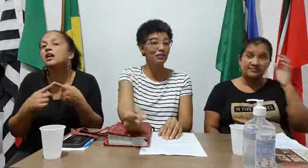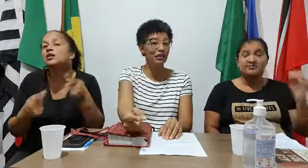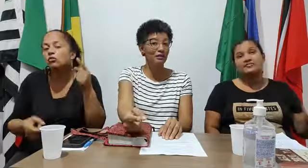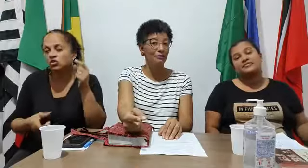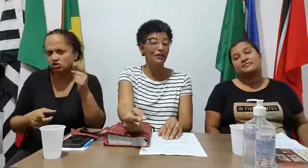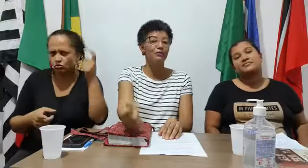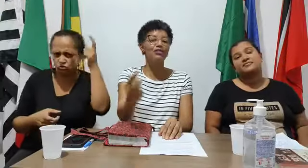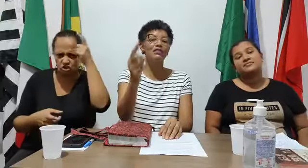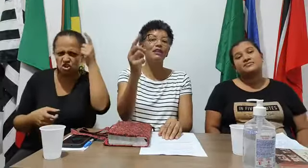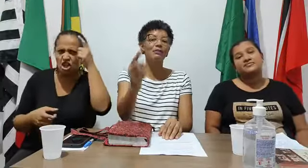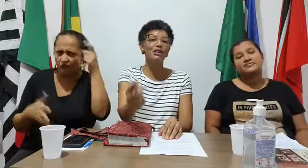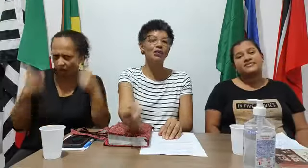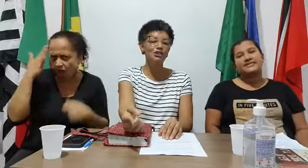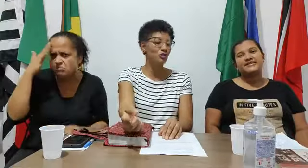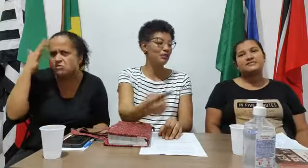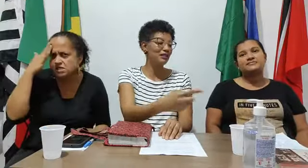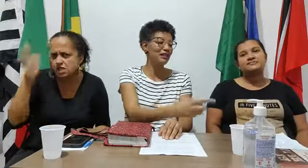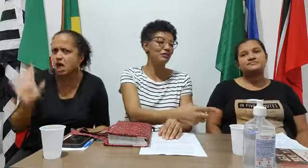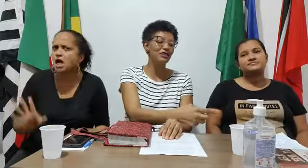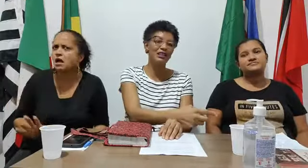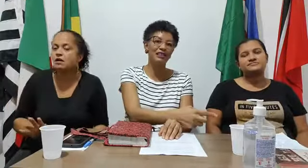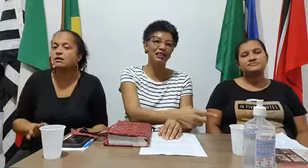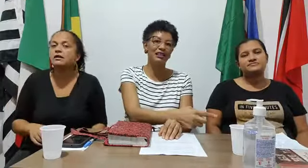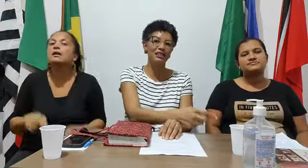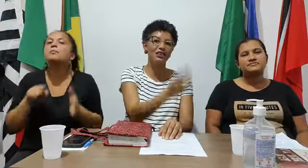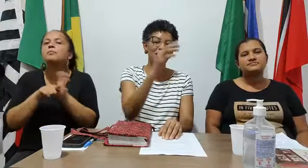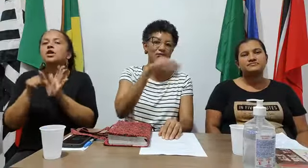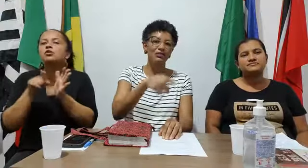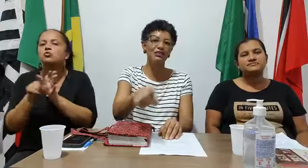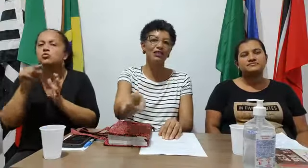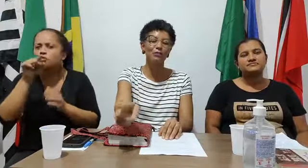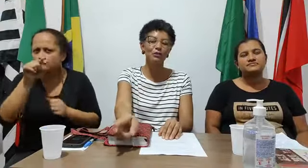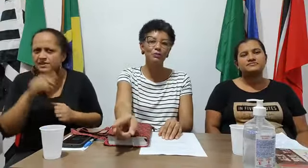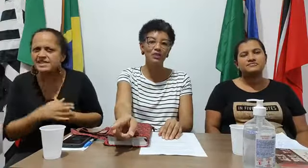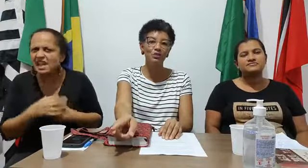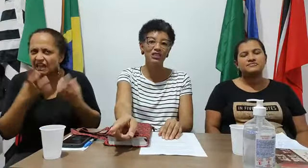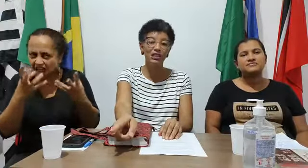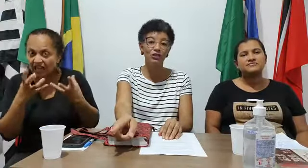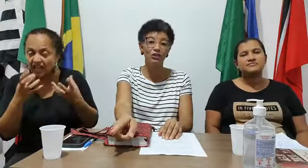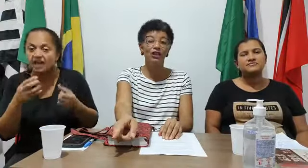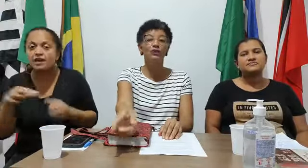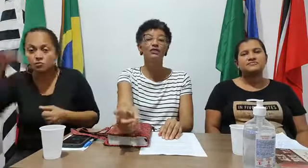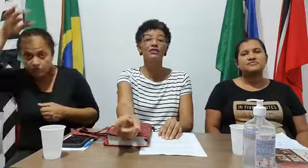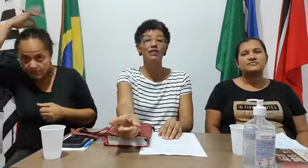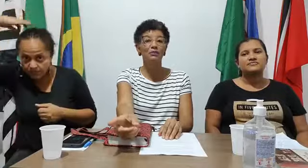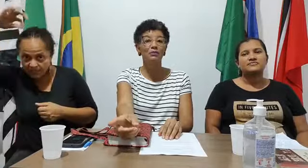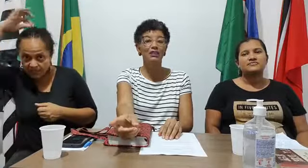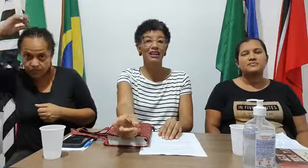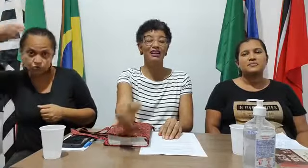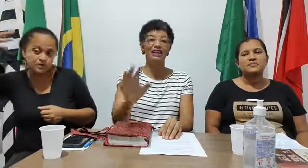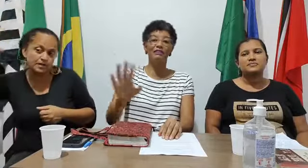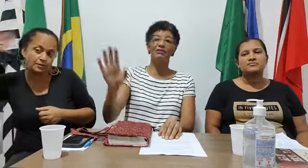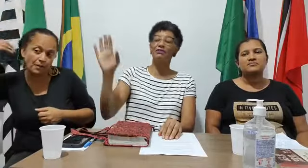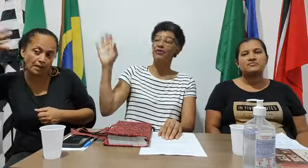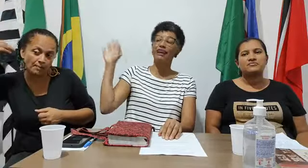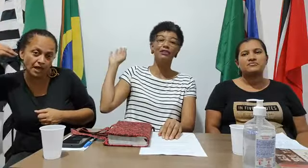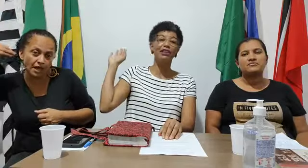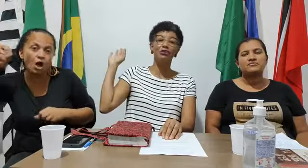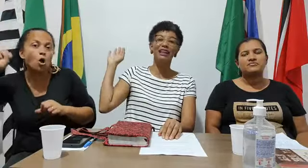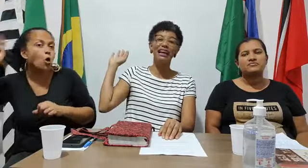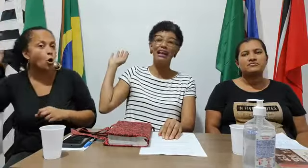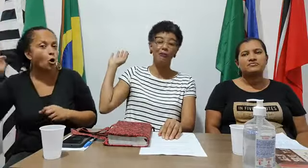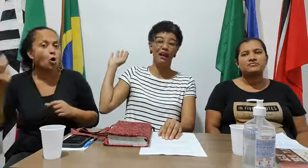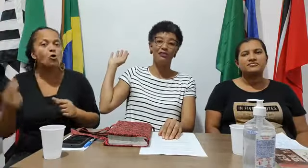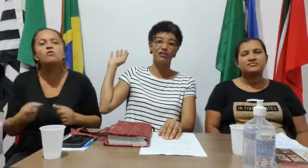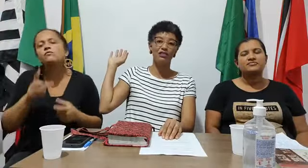você, mulher, você vai buscar o Senhor para desenvolver essas características e ser influenciada pelo Espírito Santo? Ou você vai ser uma mulher que vai viver a vida